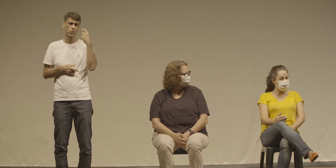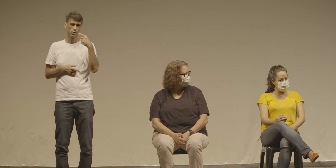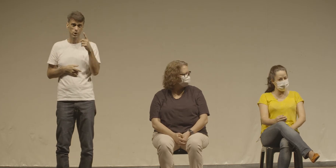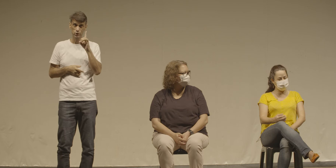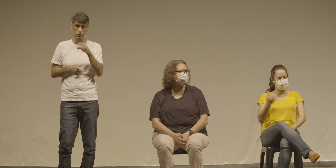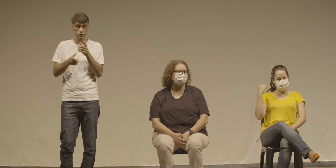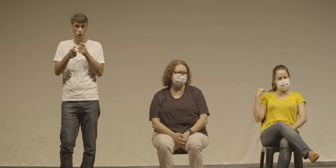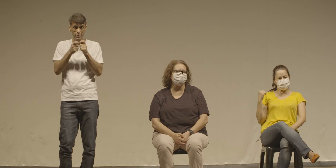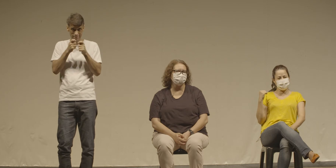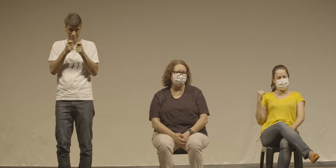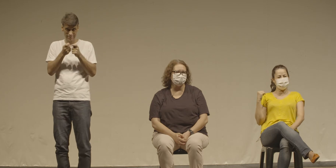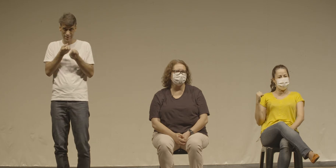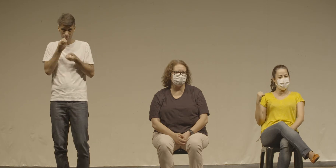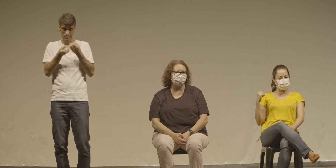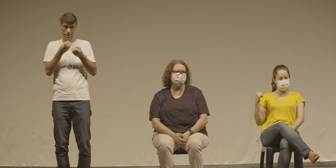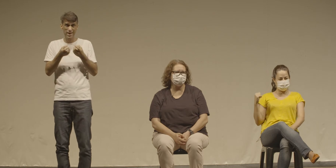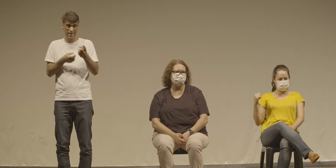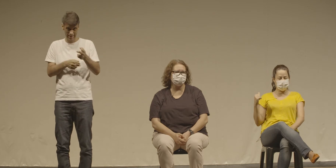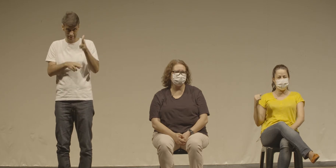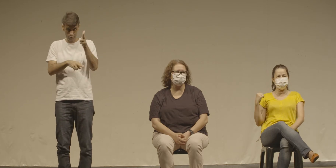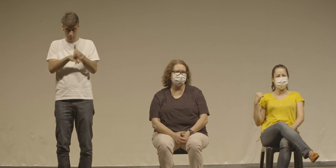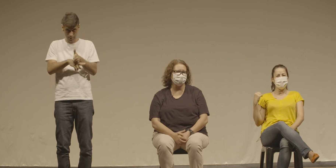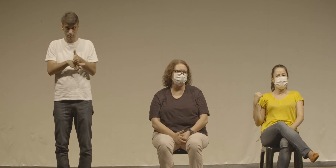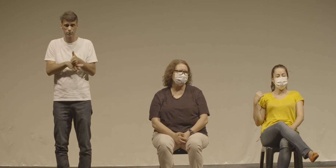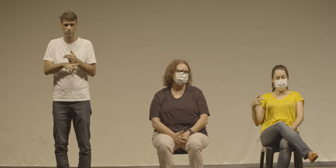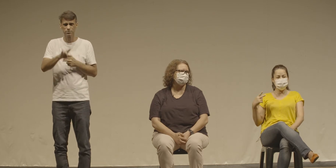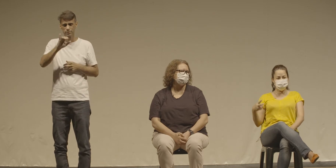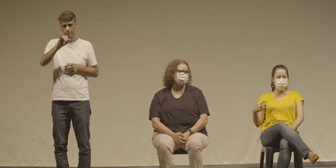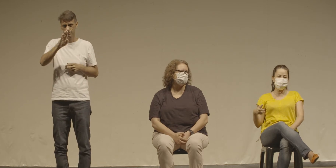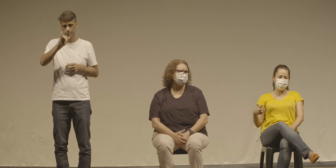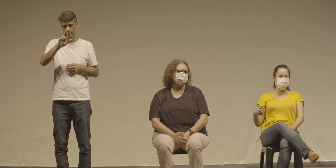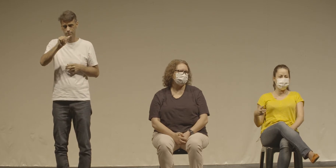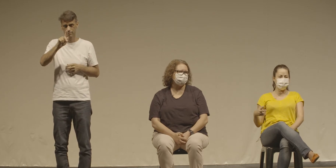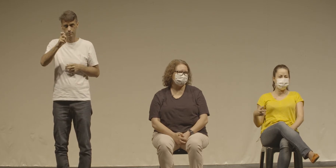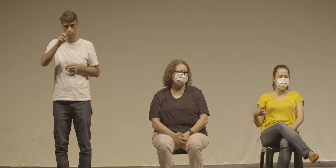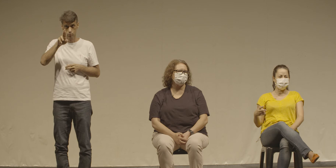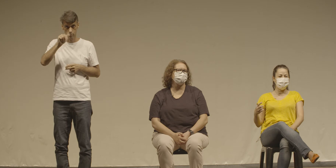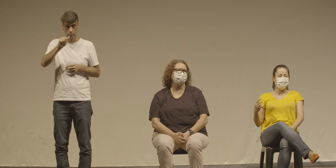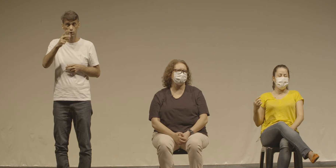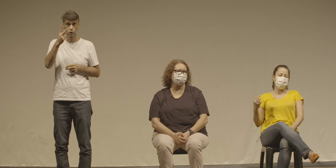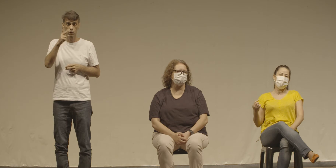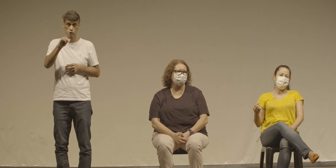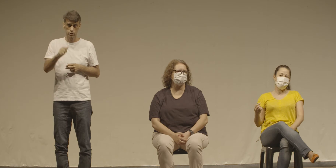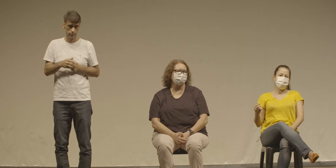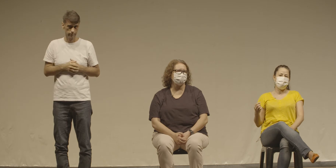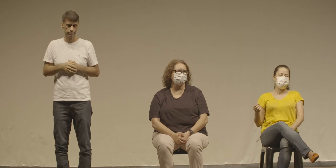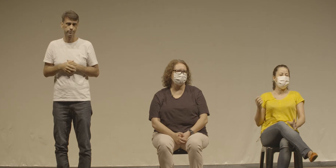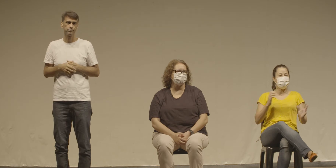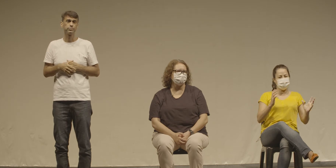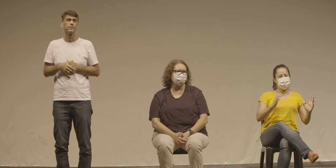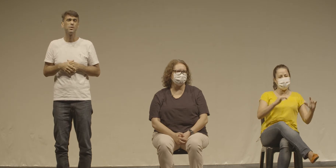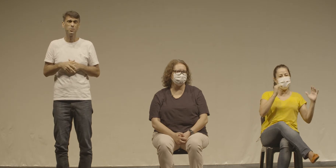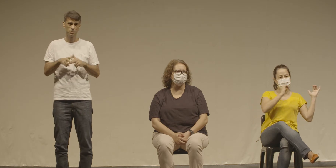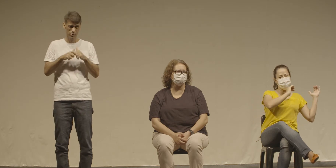de depoimento, mas essa filmagem do Ibirapuera, nós levamos 2 dias. Porque,